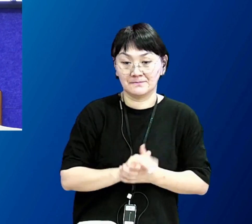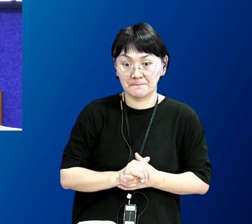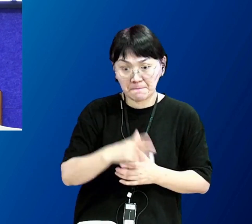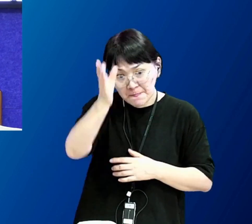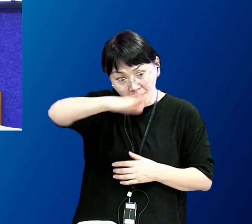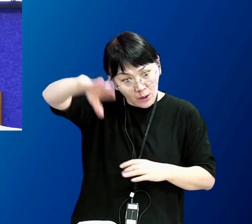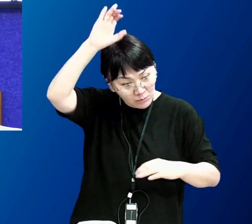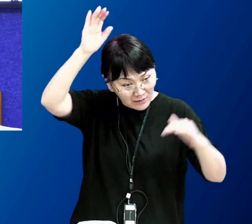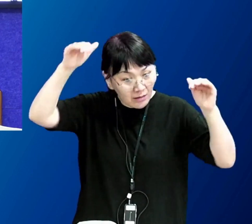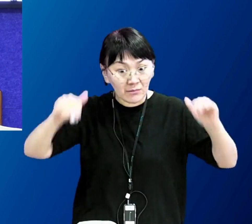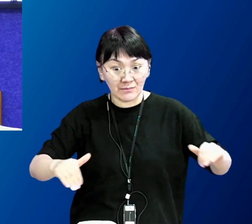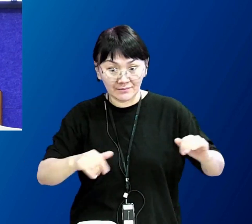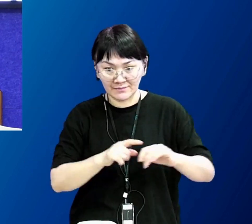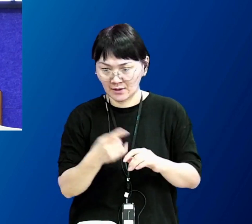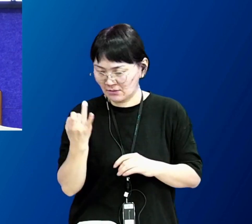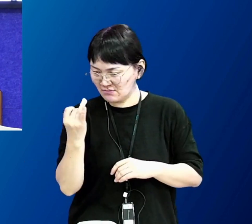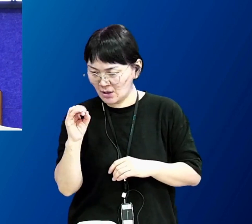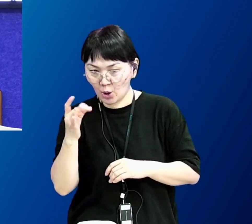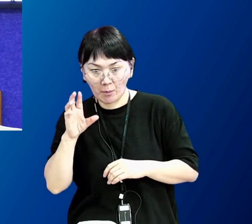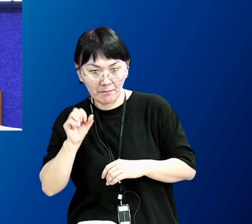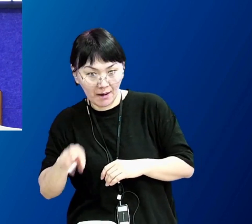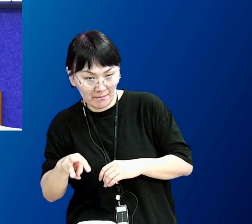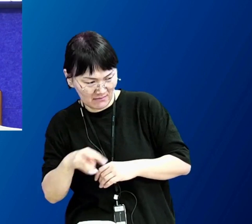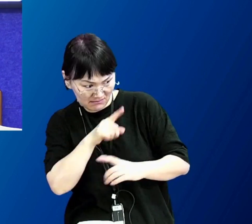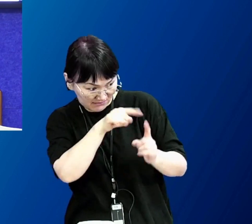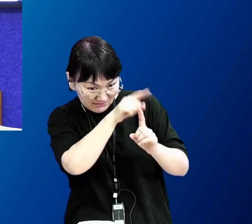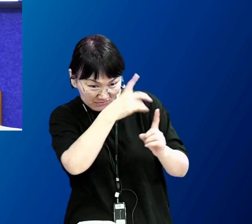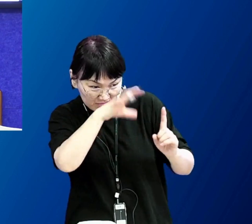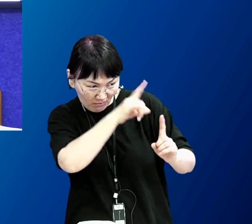Соломон хааныг Еробам алах гэж оролцсон биз дээ.